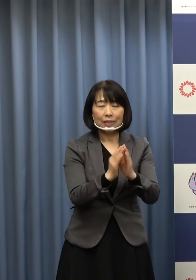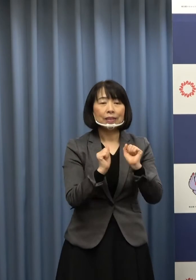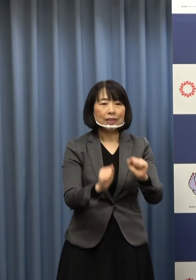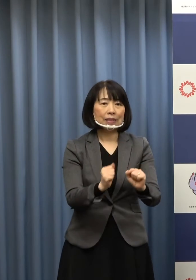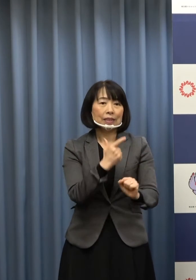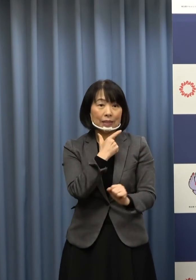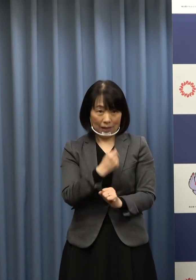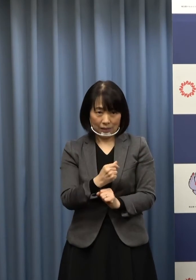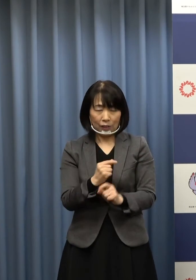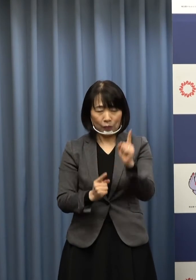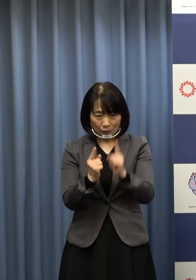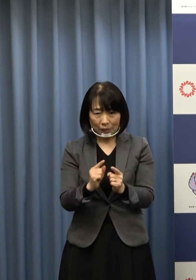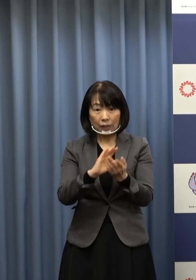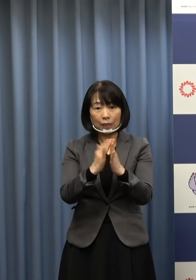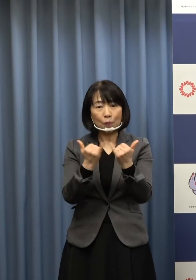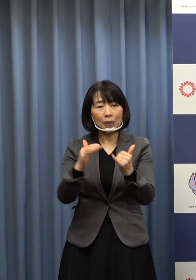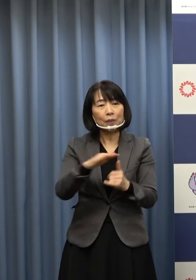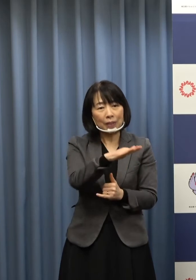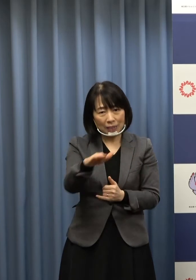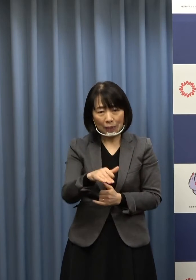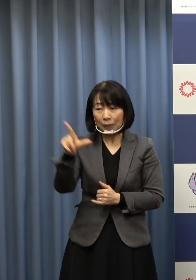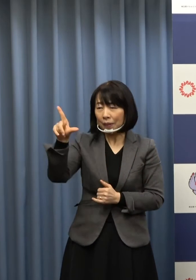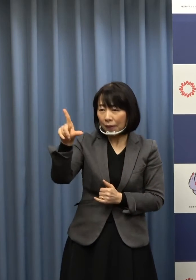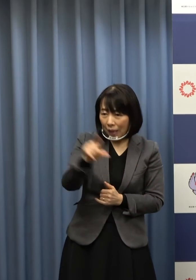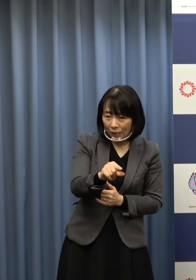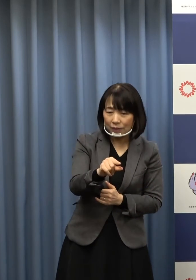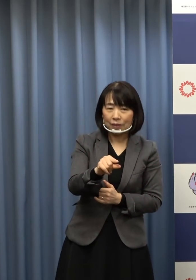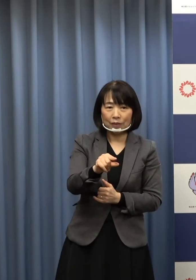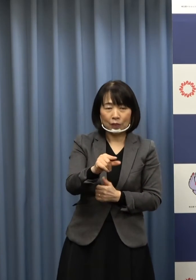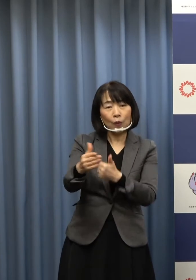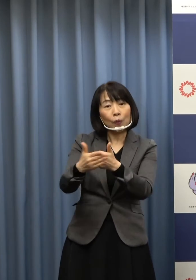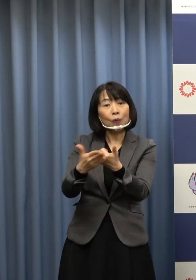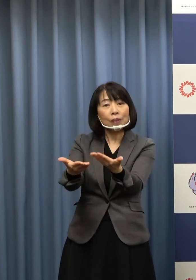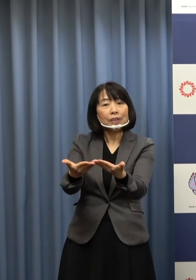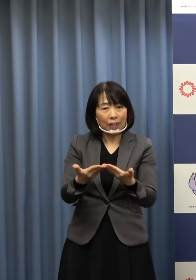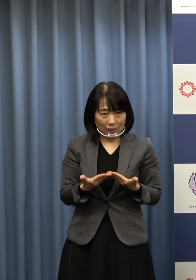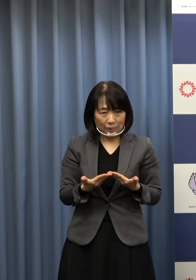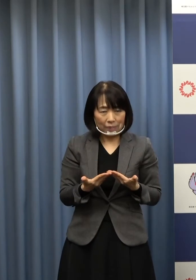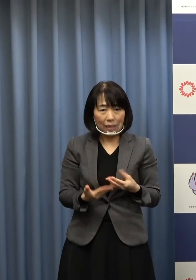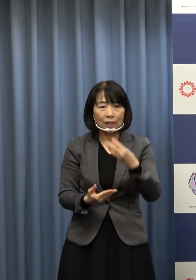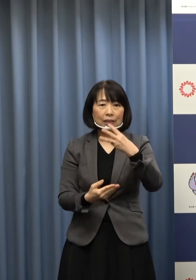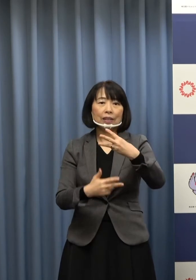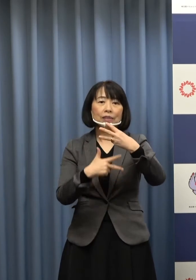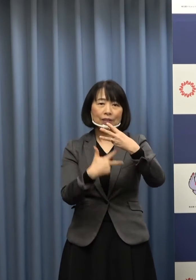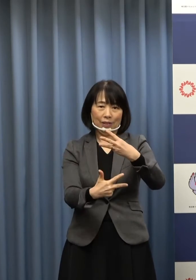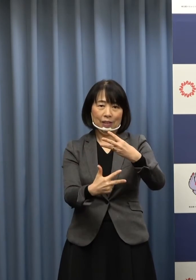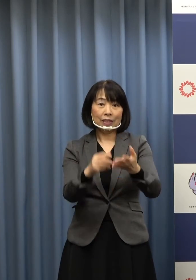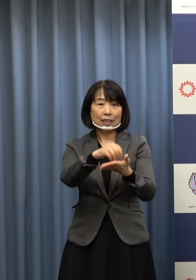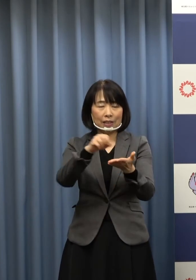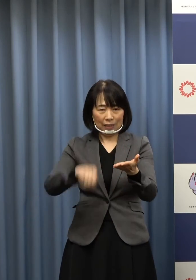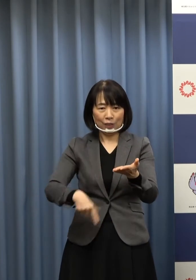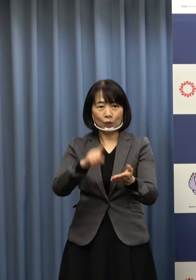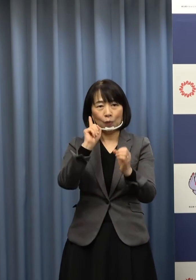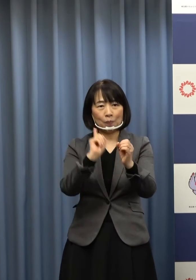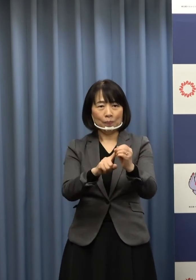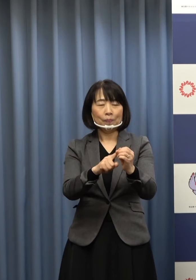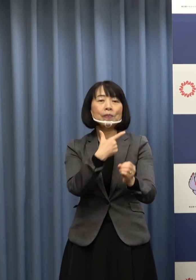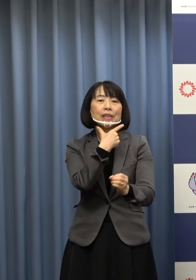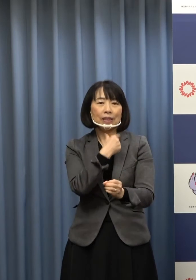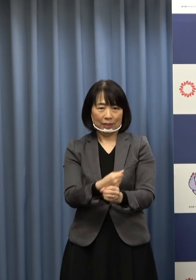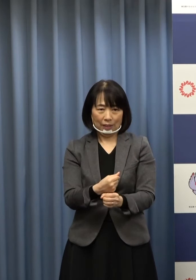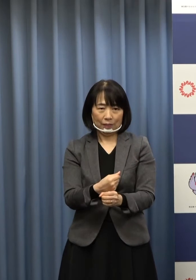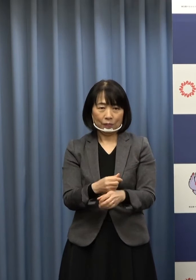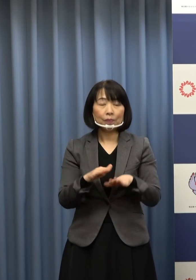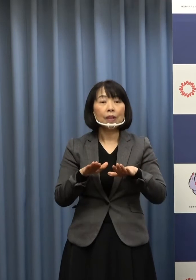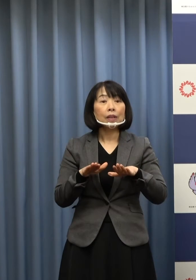間にしっかり下げることによって解除をしましょうというふうにぜひ申し上げたいと思っています。なお現時点の数値でいう